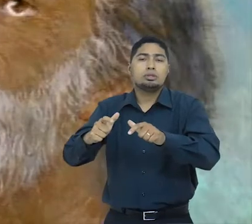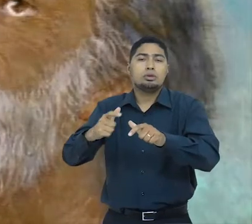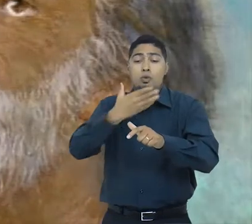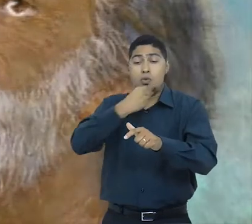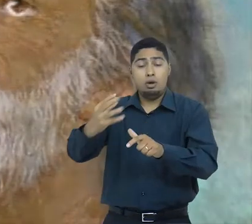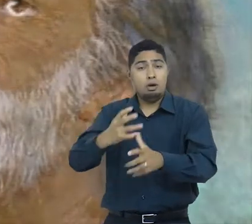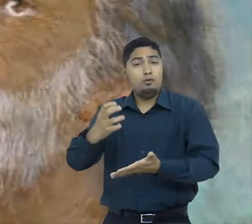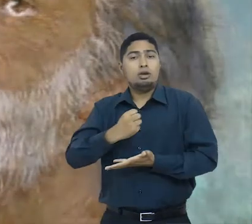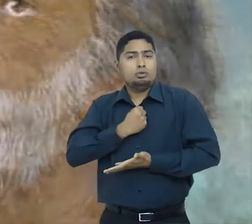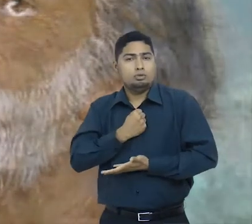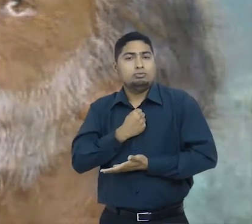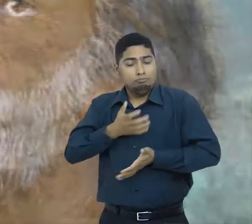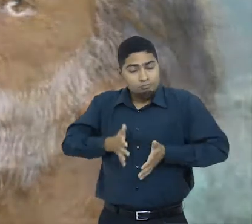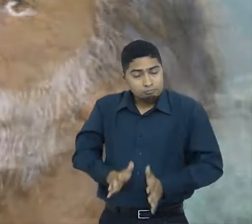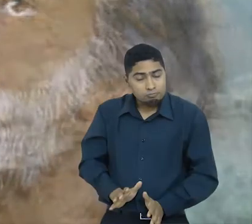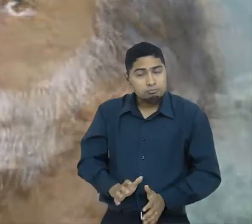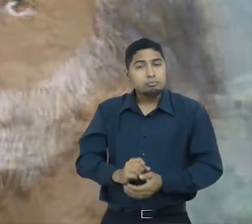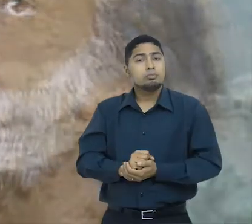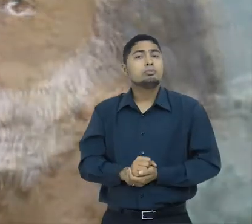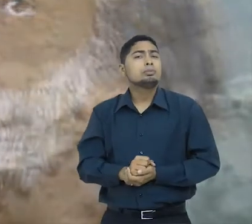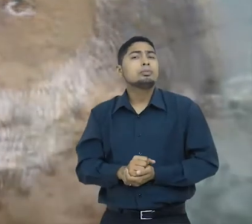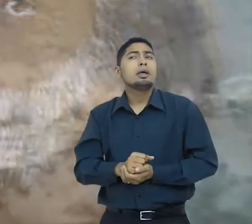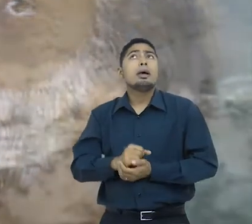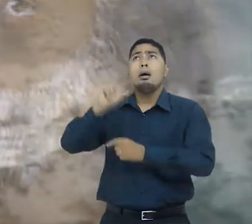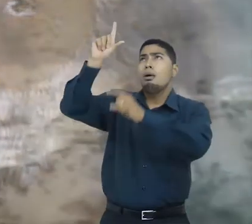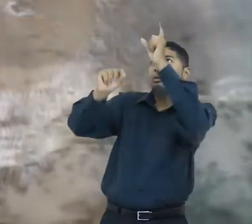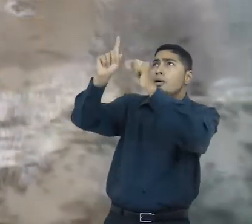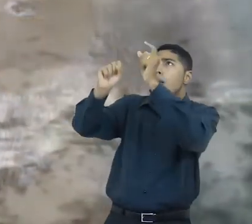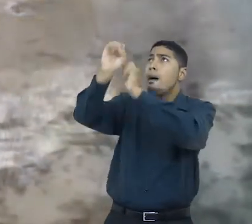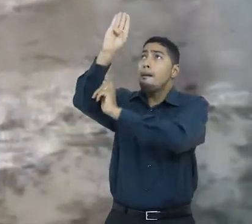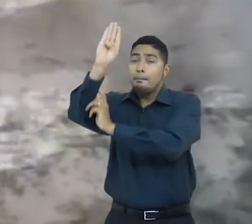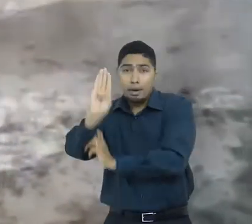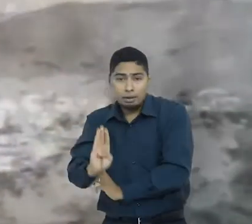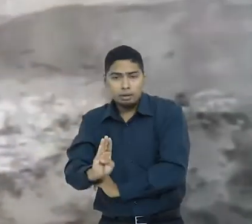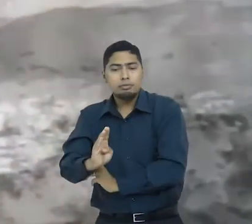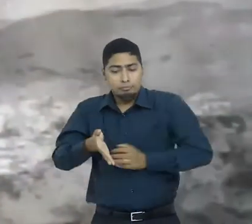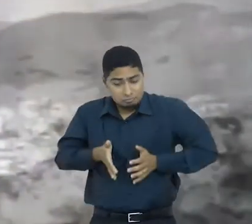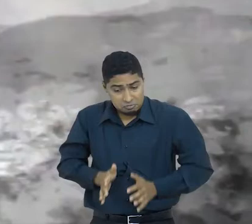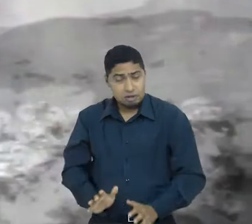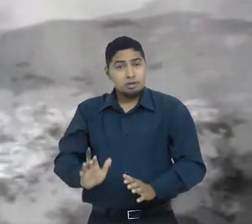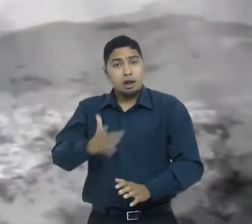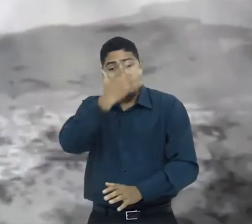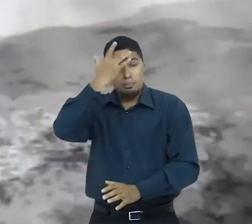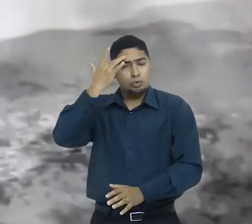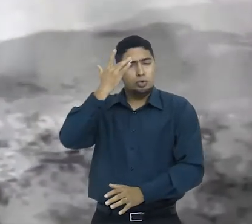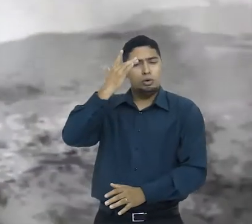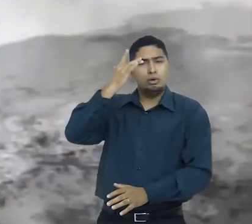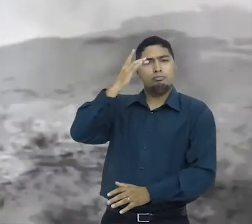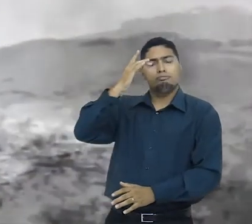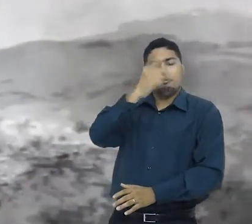sua natureza eterna, dizendo: "De Belém virá aquele que governará Israel. Ele vive desde a